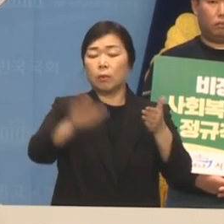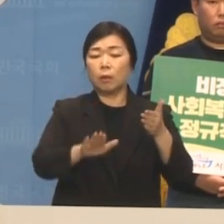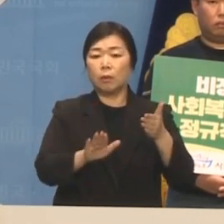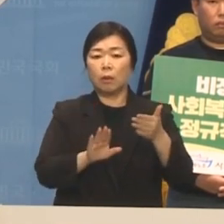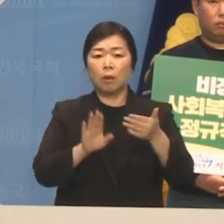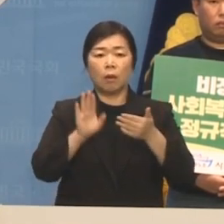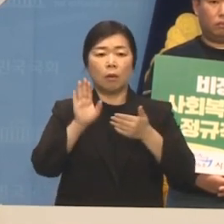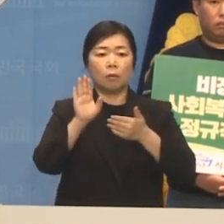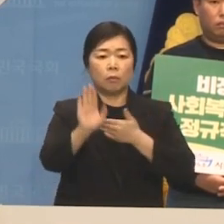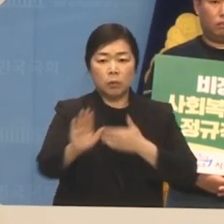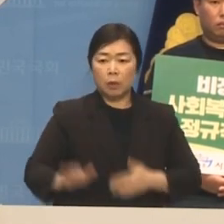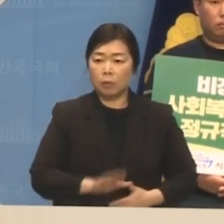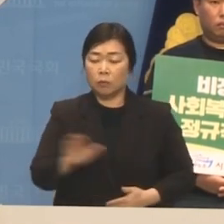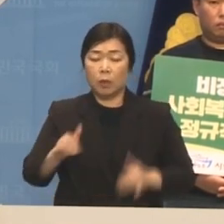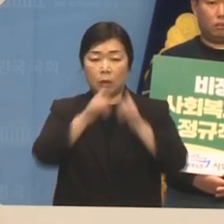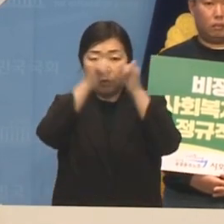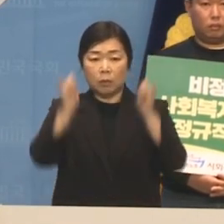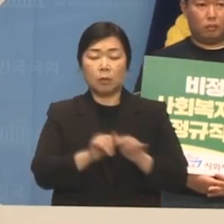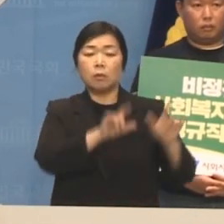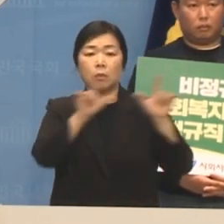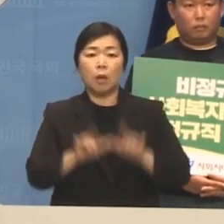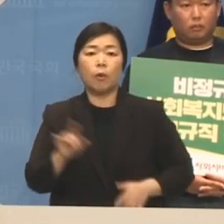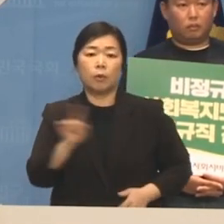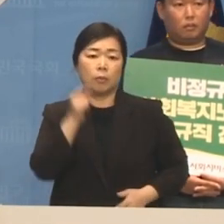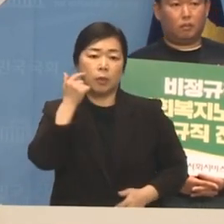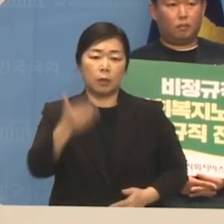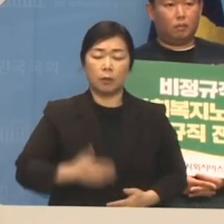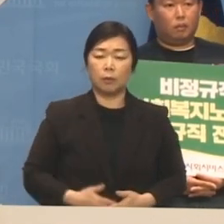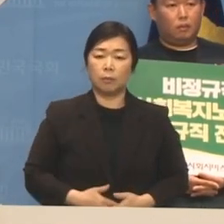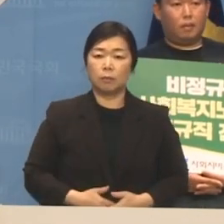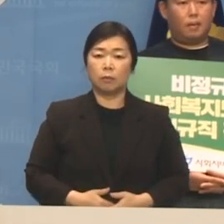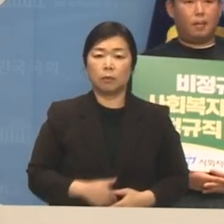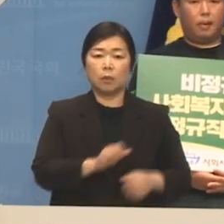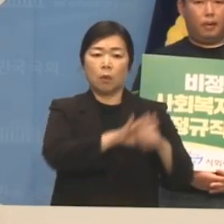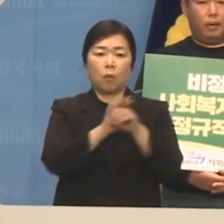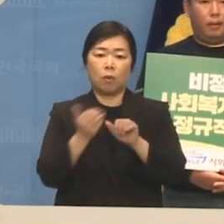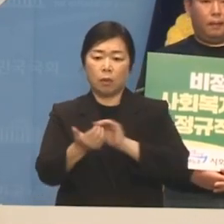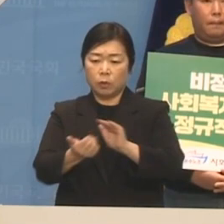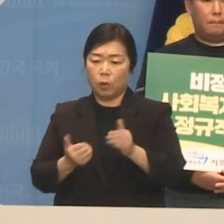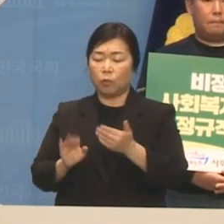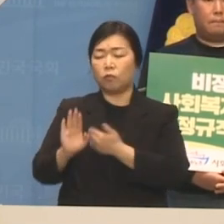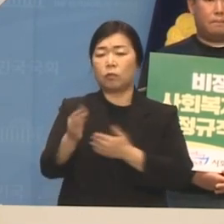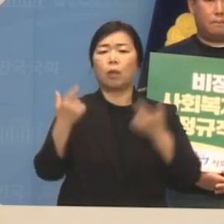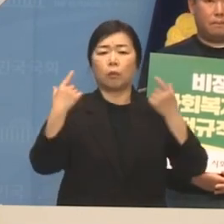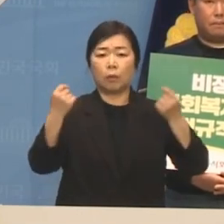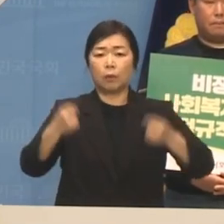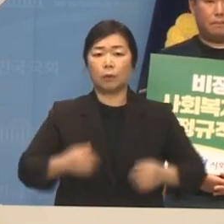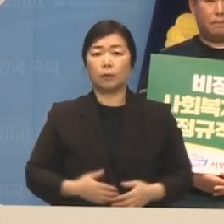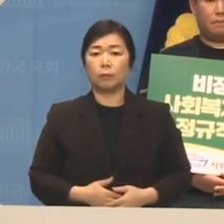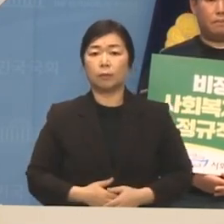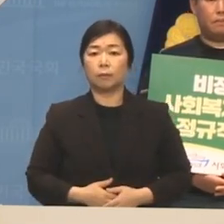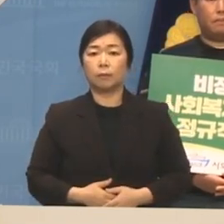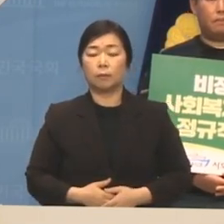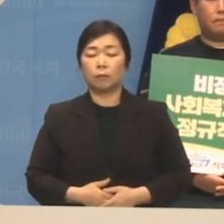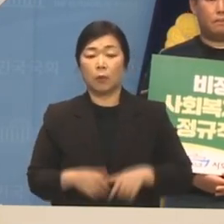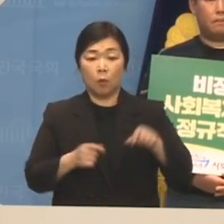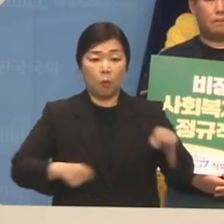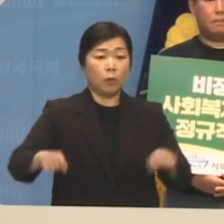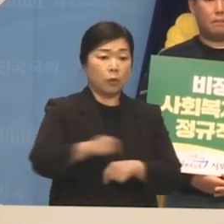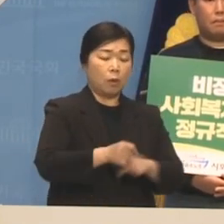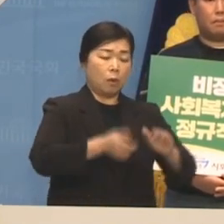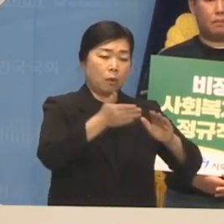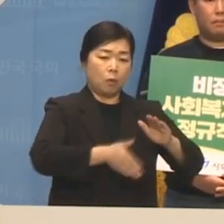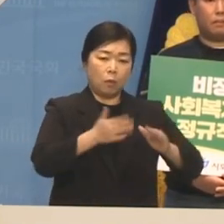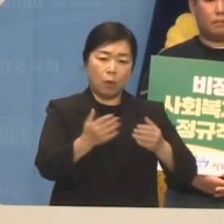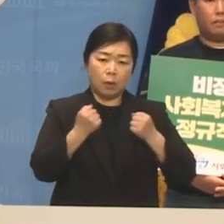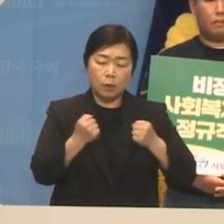삶은 어떠합니까? 여전히 코로나 전이나 후나 달라진 것이 없습니다. 오히려 그나마 공공의